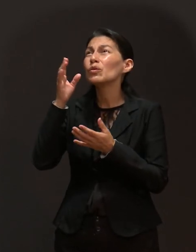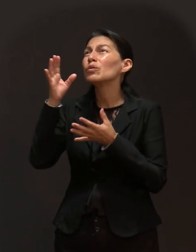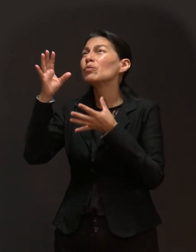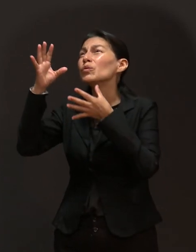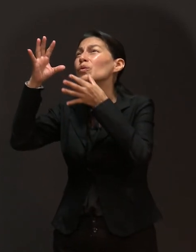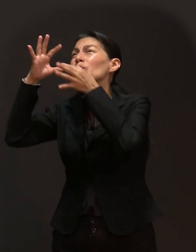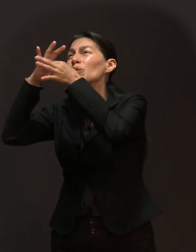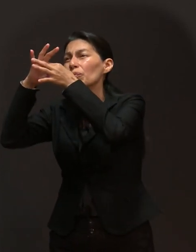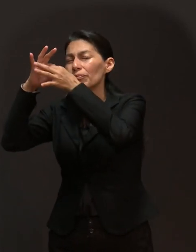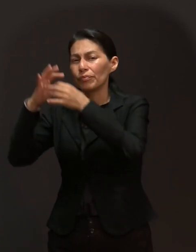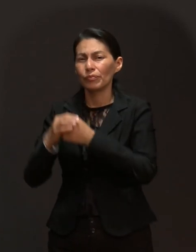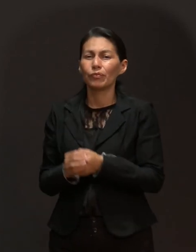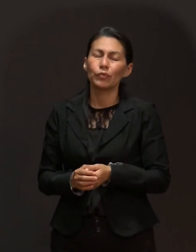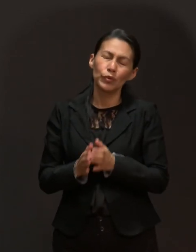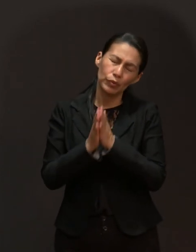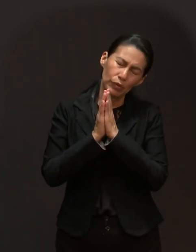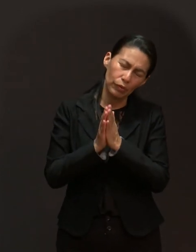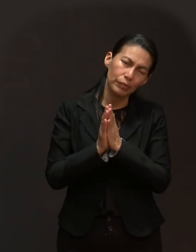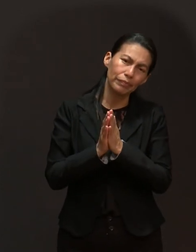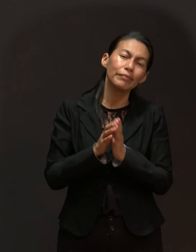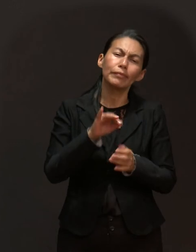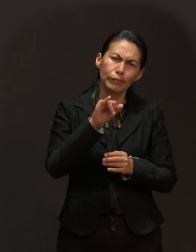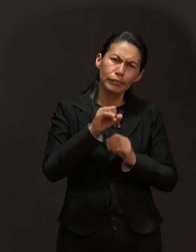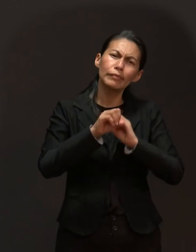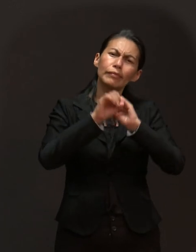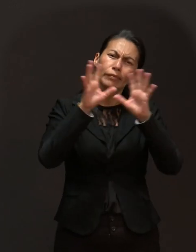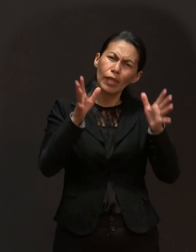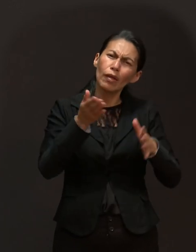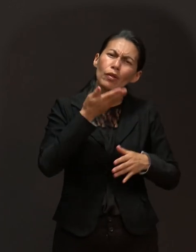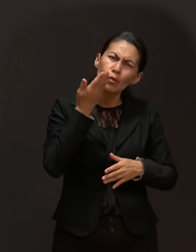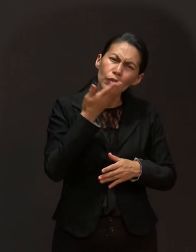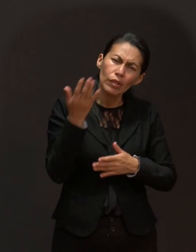por esta petición Por tu esposo Por tus hijos